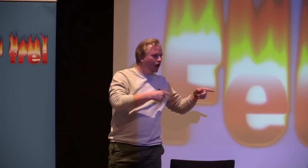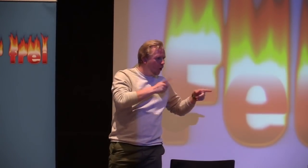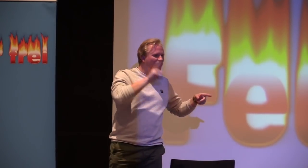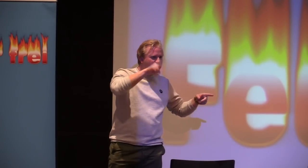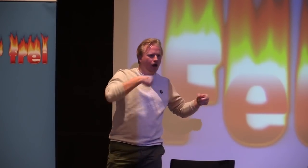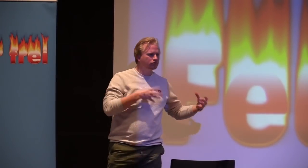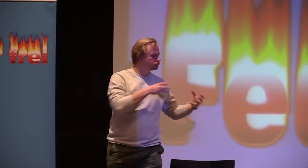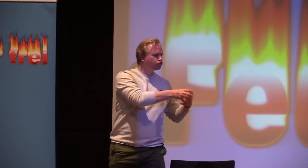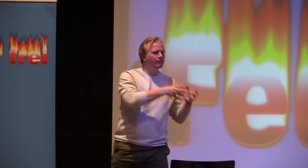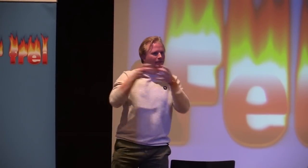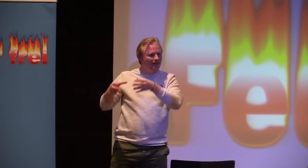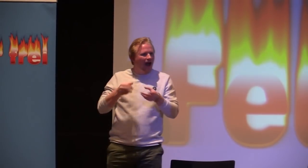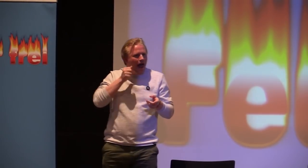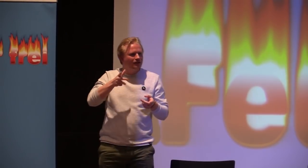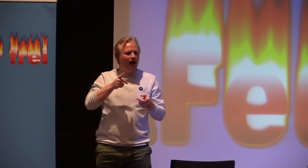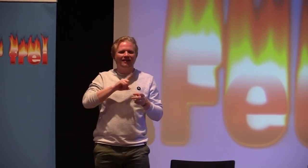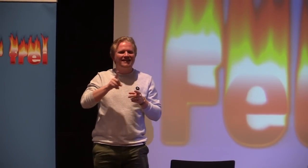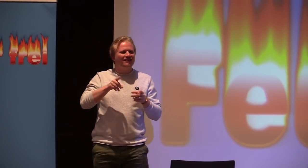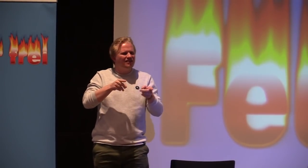sind ja so eher diese Normalbürger.